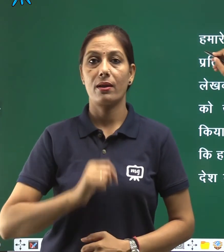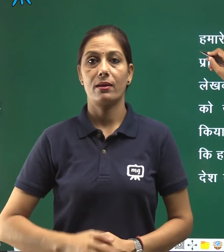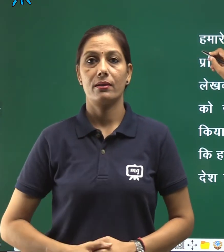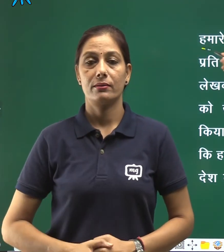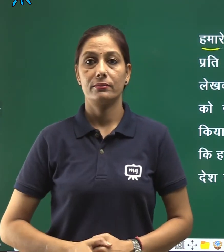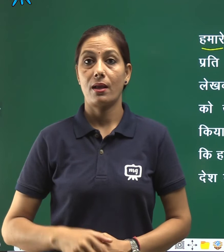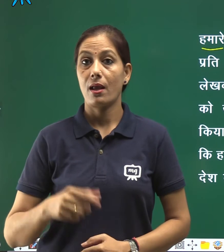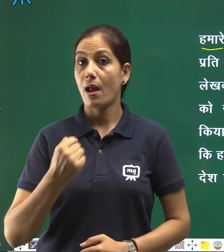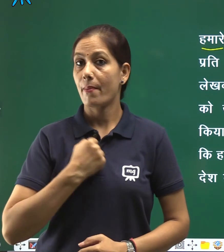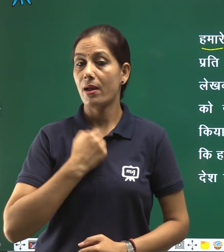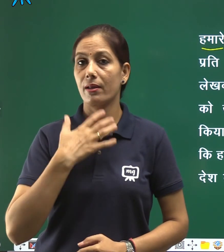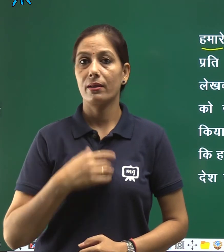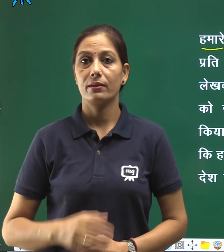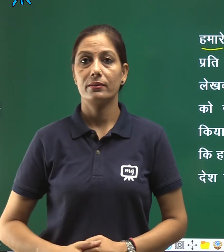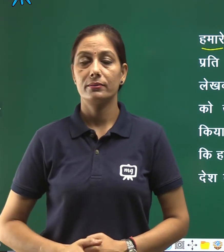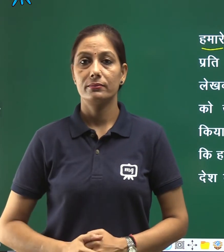हमारे